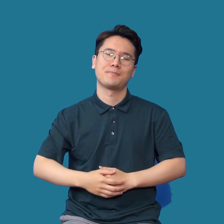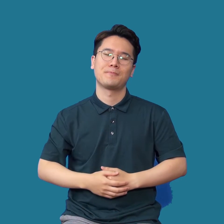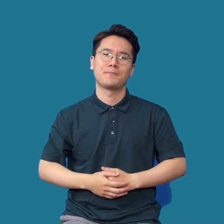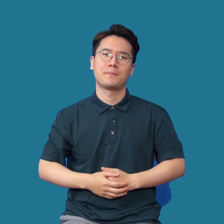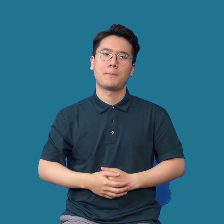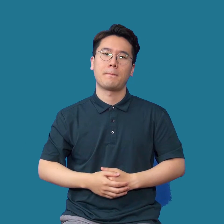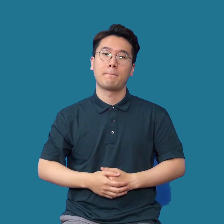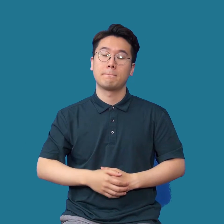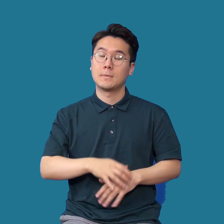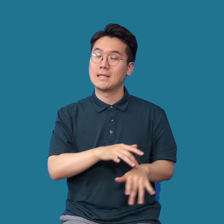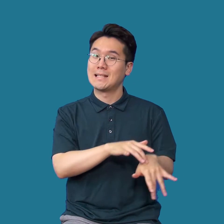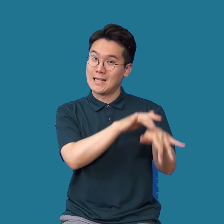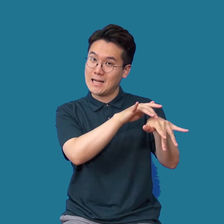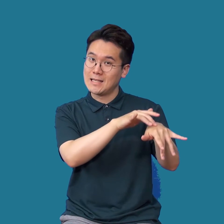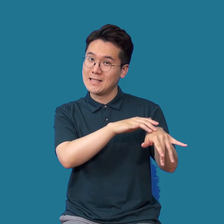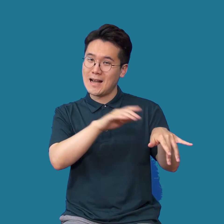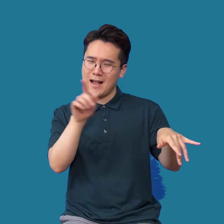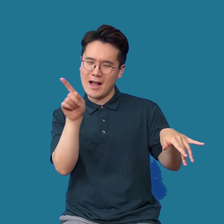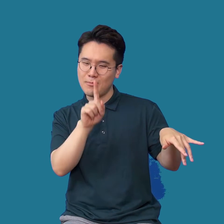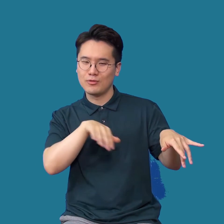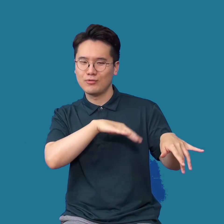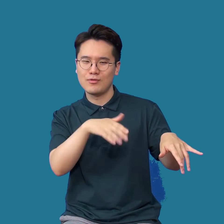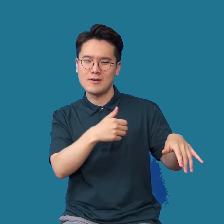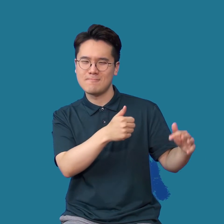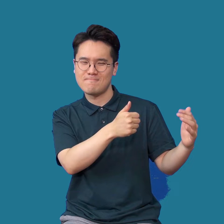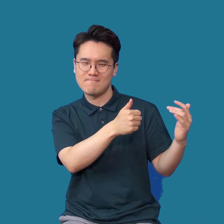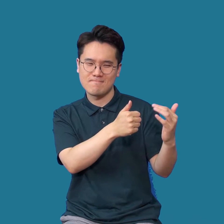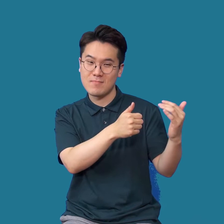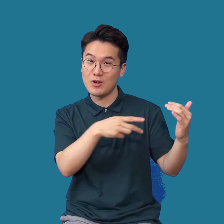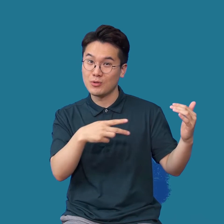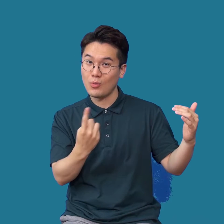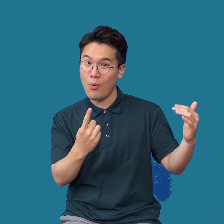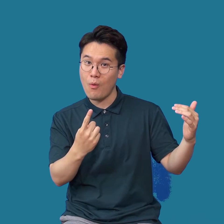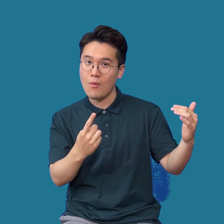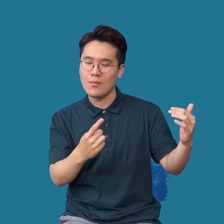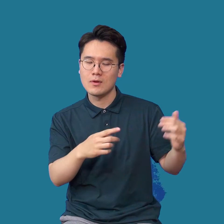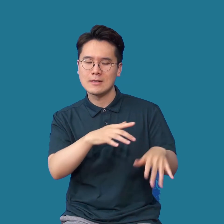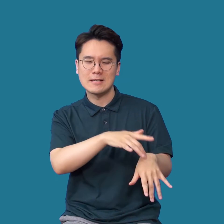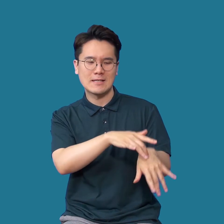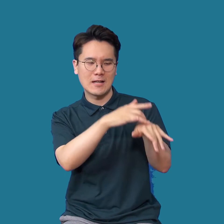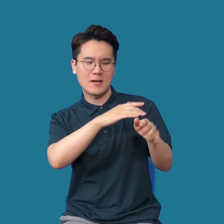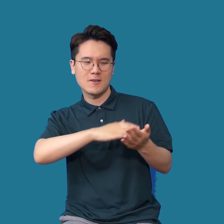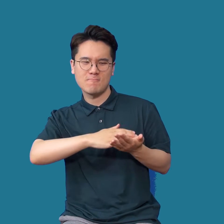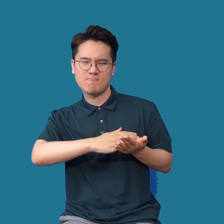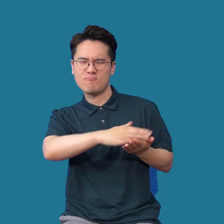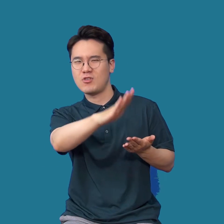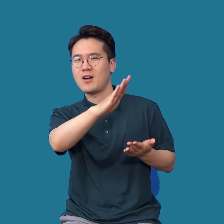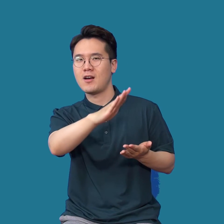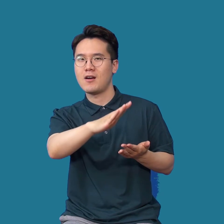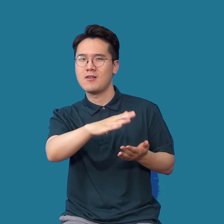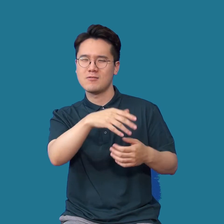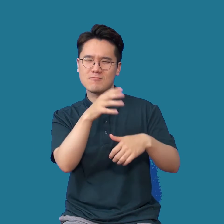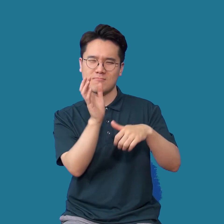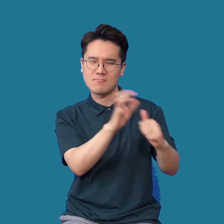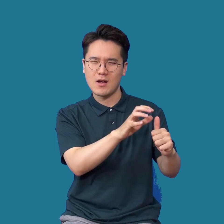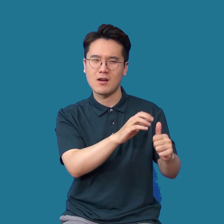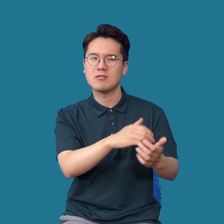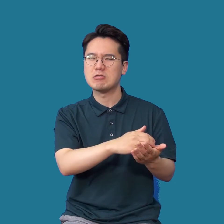사탄이 아무리 우리를 송사해도 이 사탄아 물러가라, 꾸짖고 쫓아버릴 수 있어야